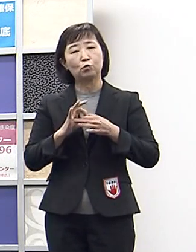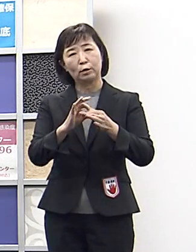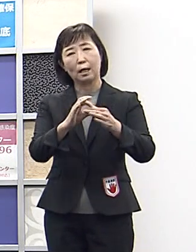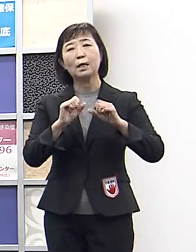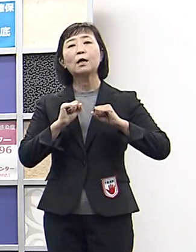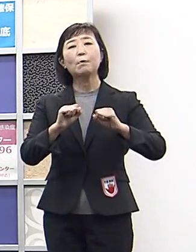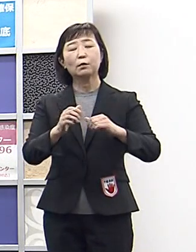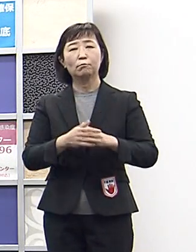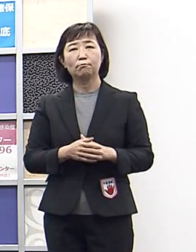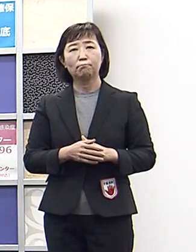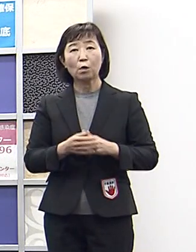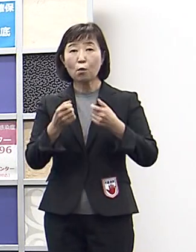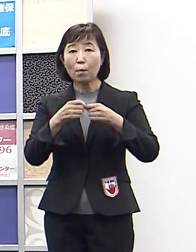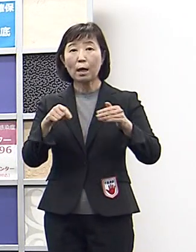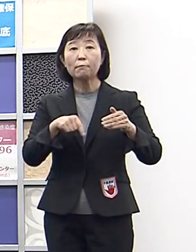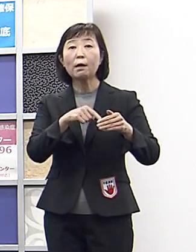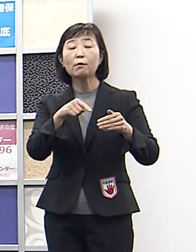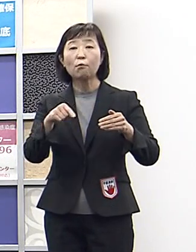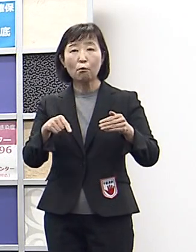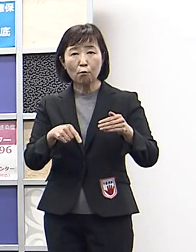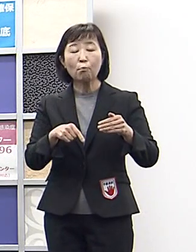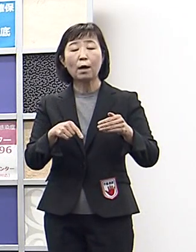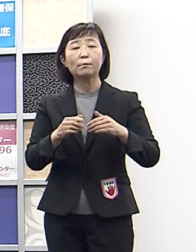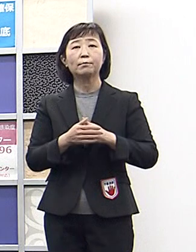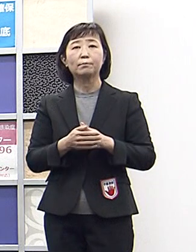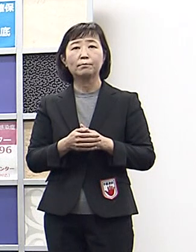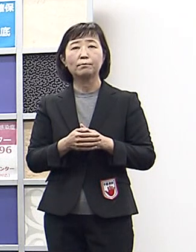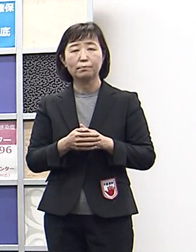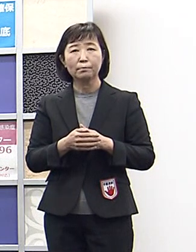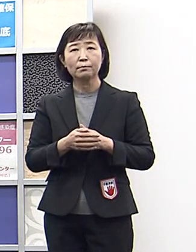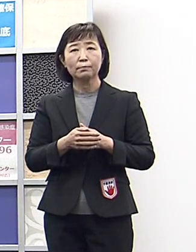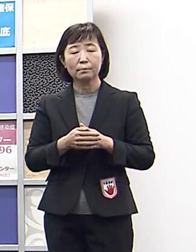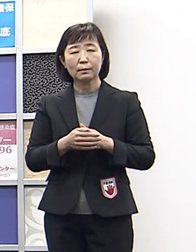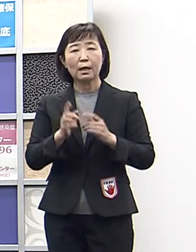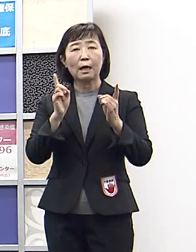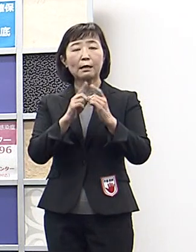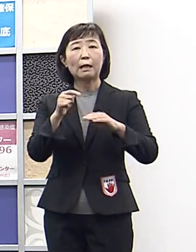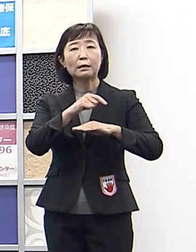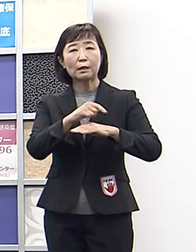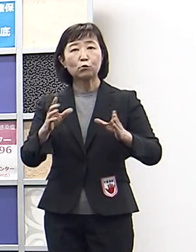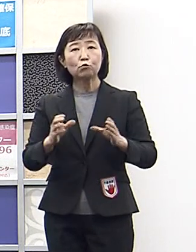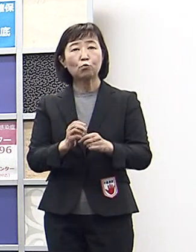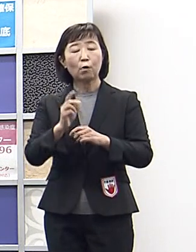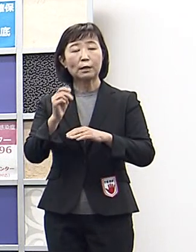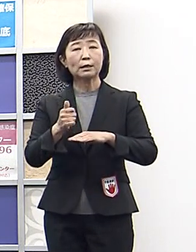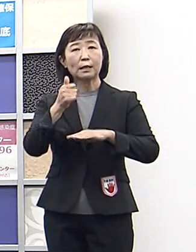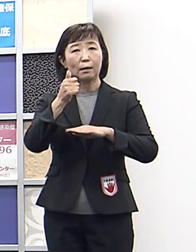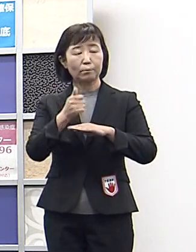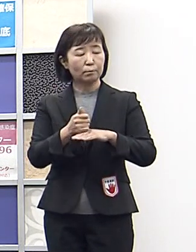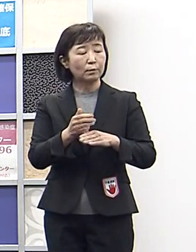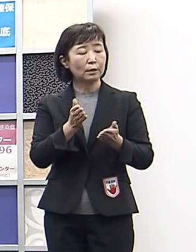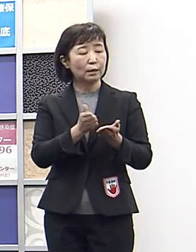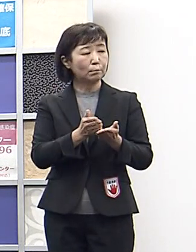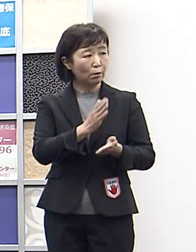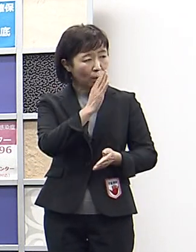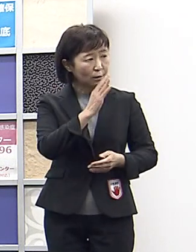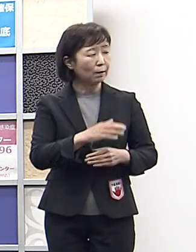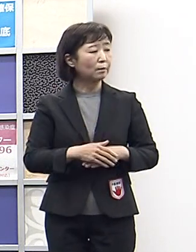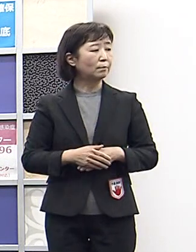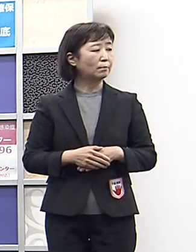その他の詳細につきまして先ほど申し上げましたように感染症対策統括官から説明申し上げます